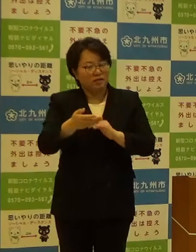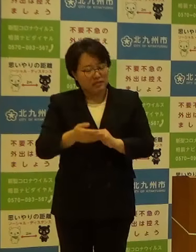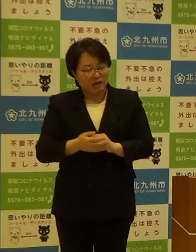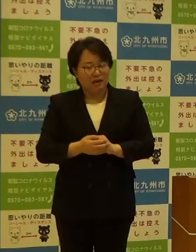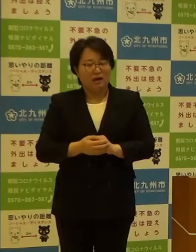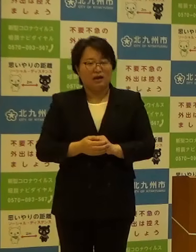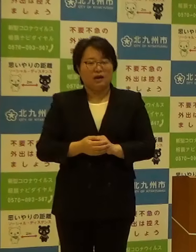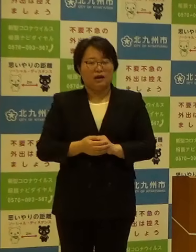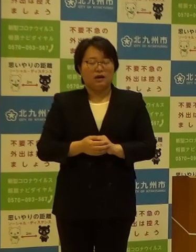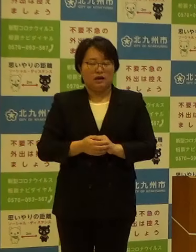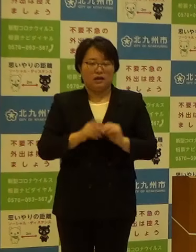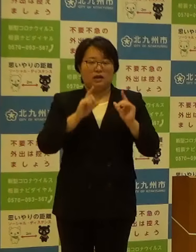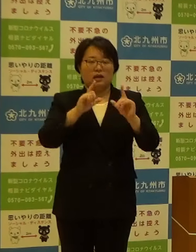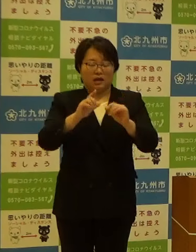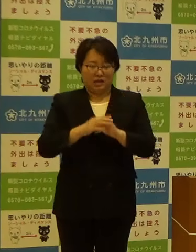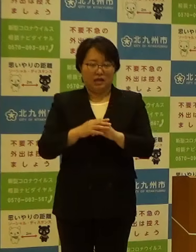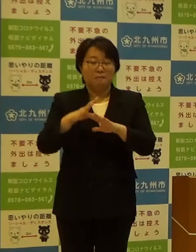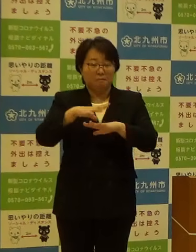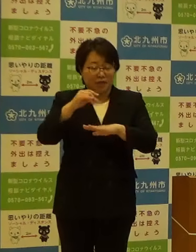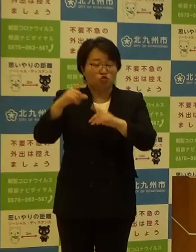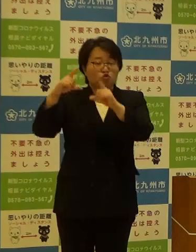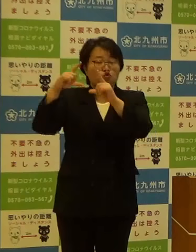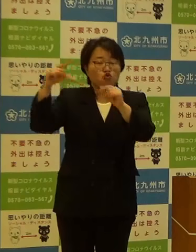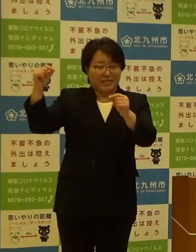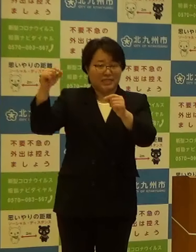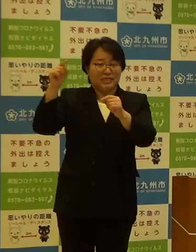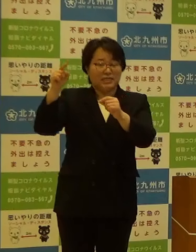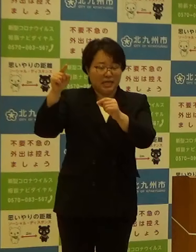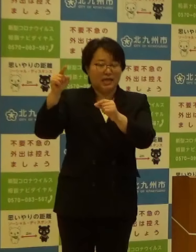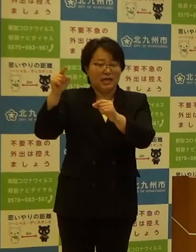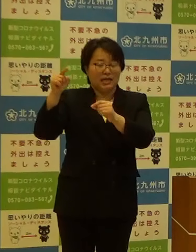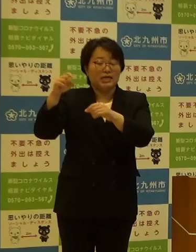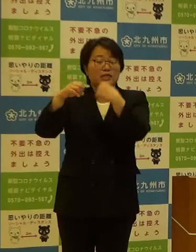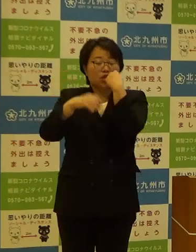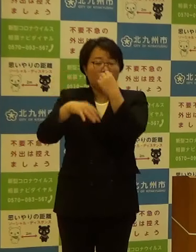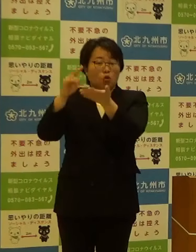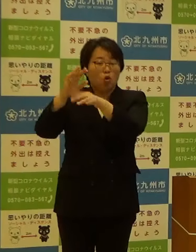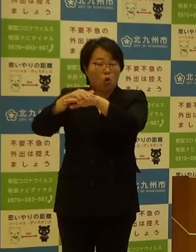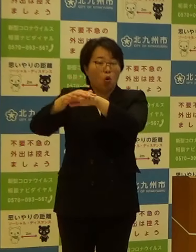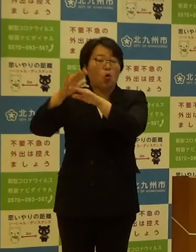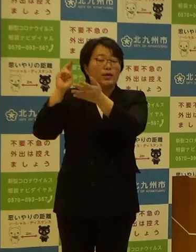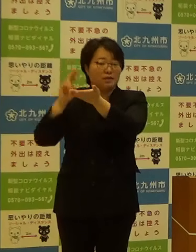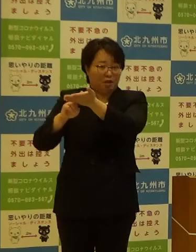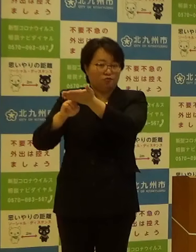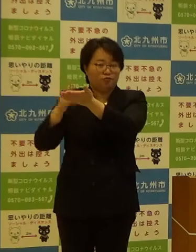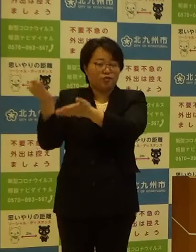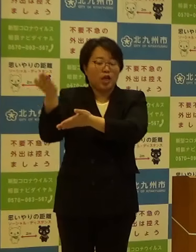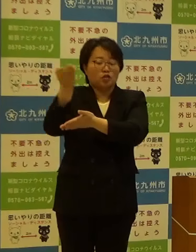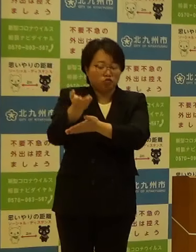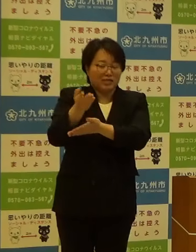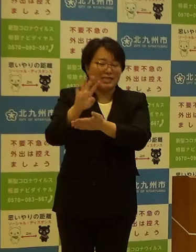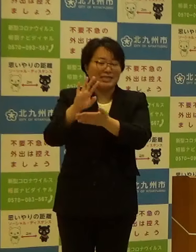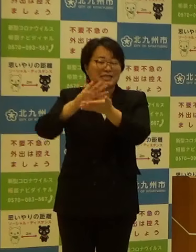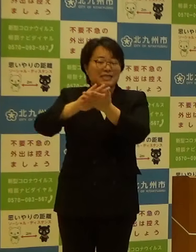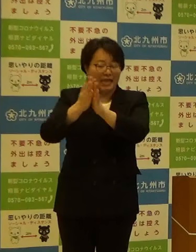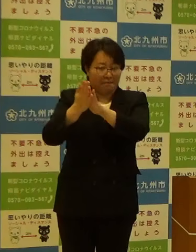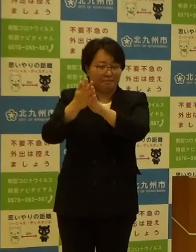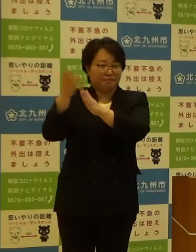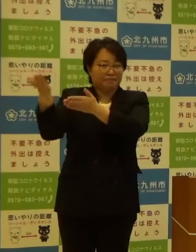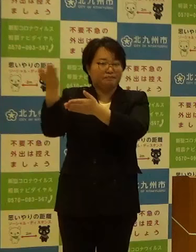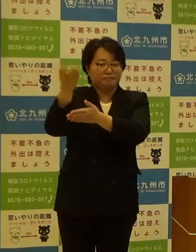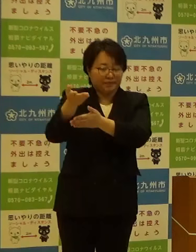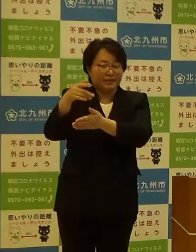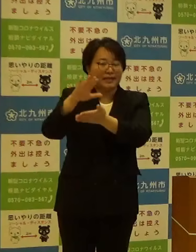国の方でまず基本的な休業要請をいたしまして、権限を県知事に付与いたしまして、県知事